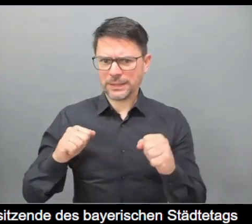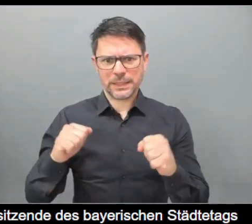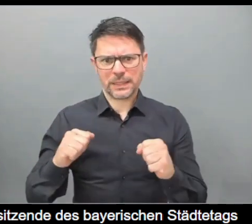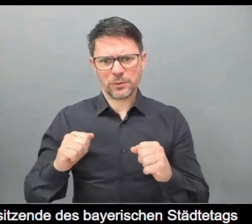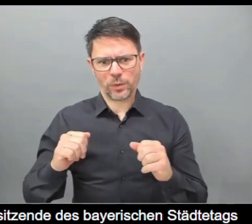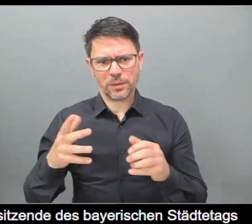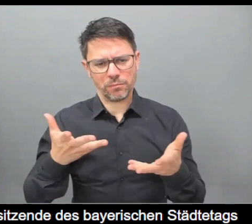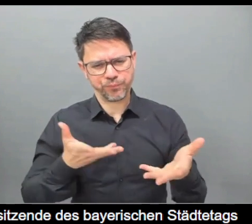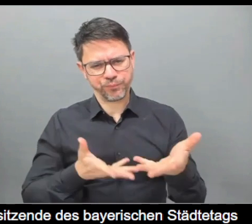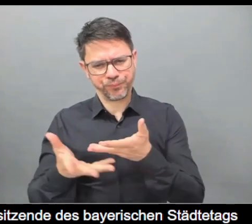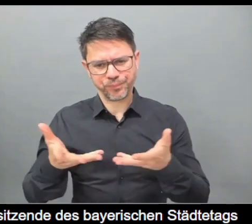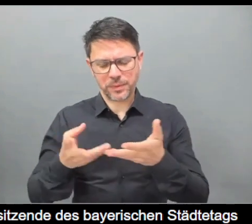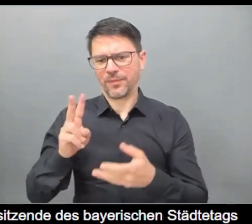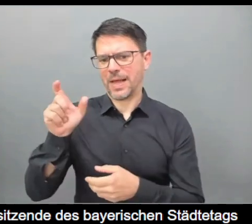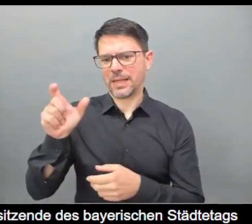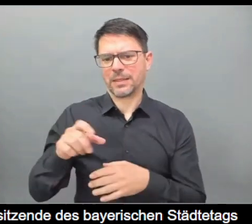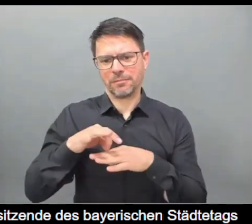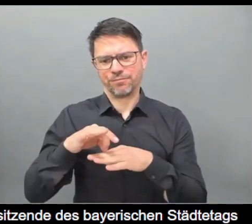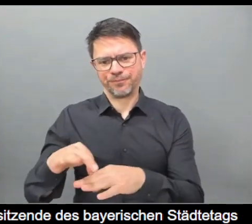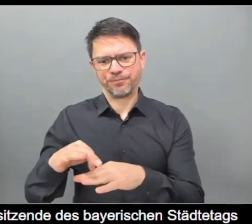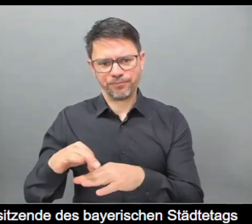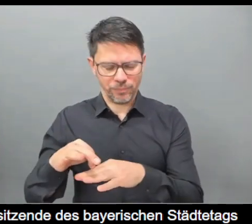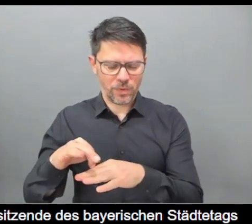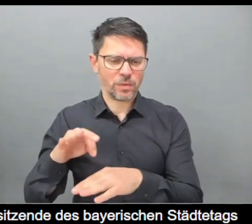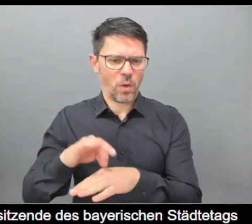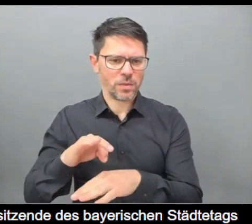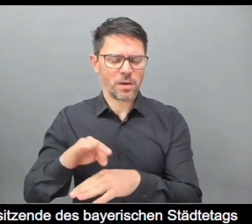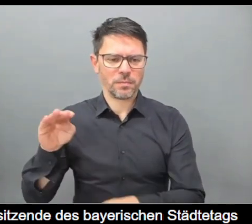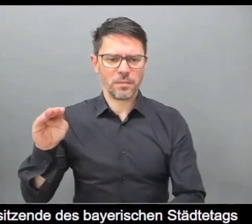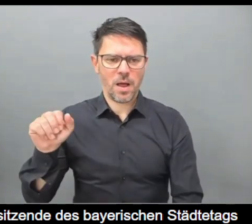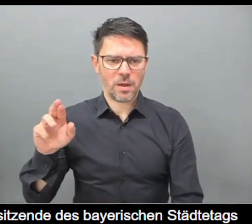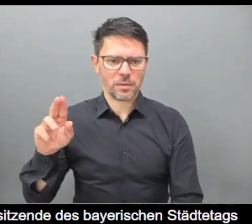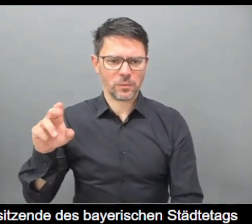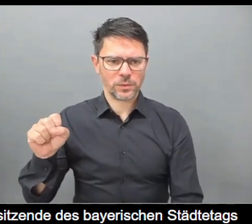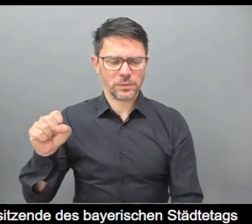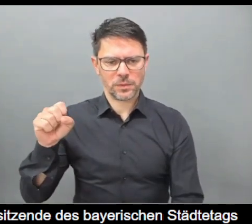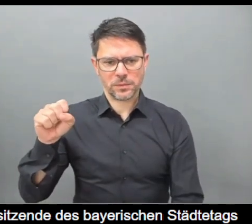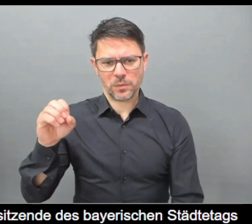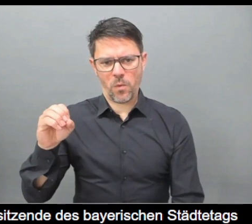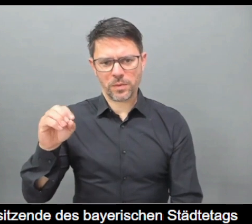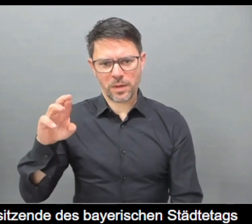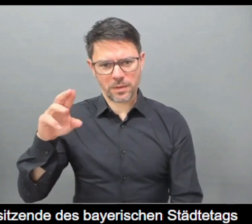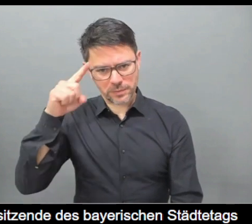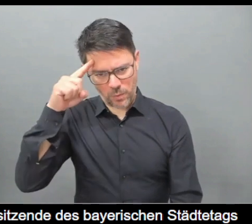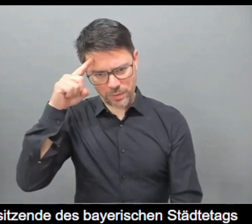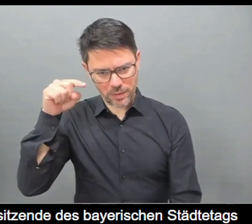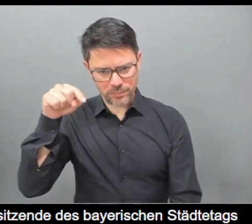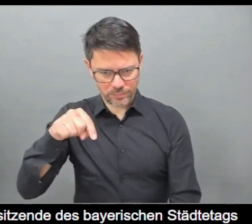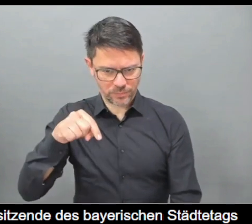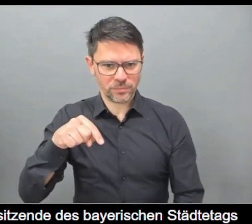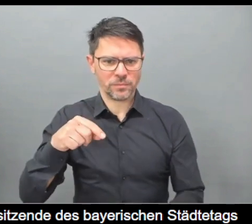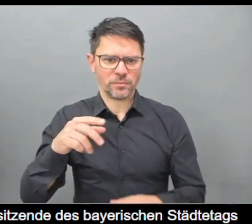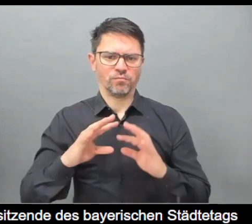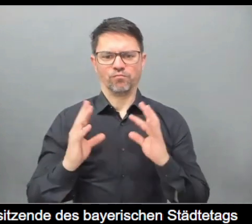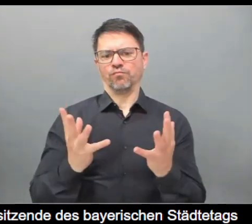hatten wir ganz am Anfang, also vor der Kabinettsetzung auch Besuch vom Bayerischen Gärtnereiverband und vom Verband